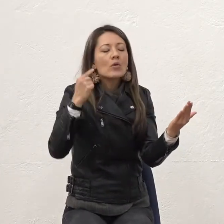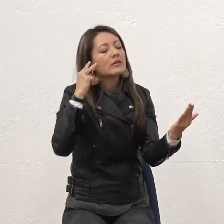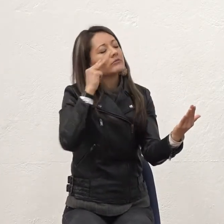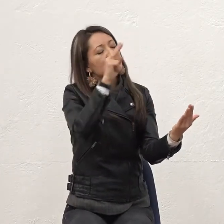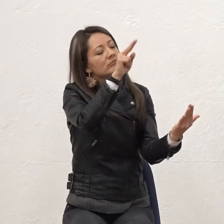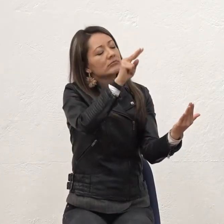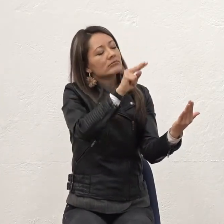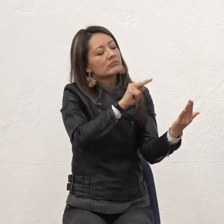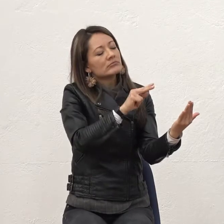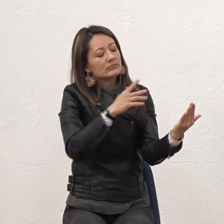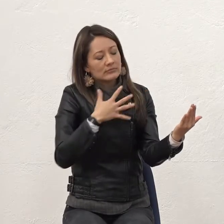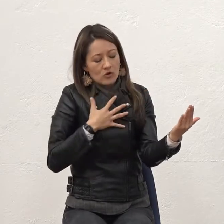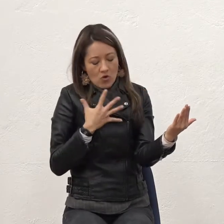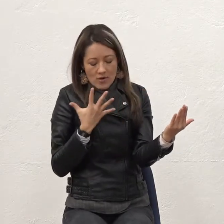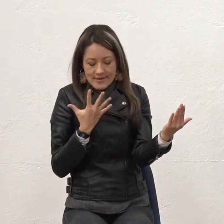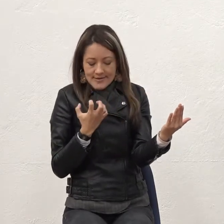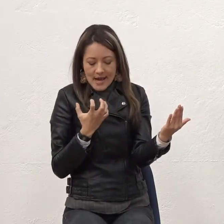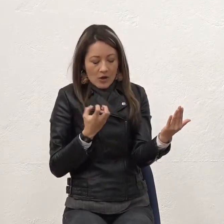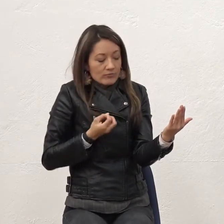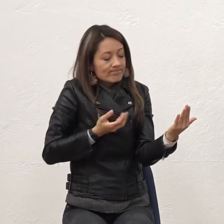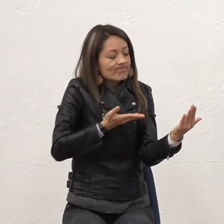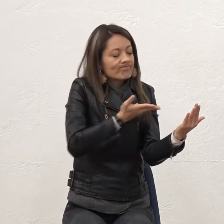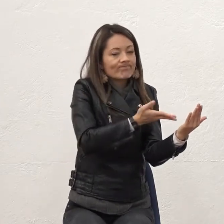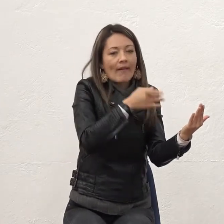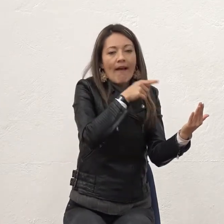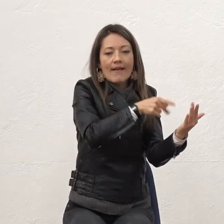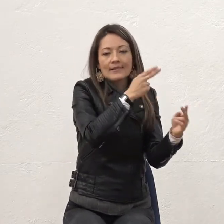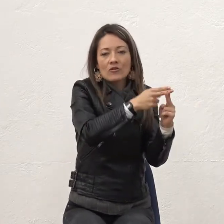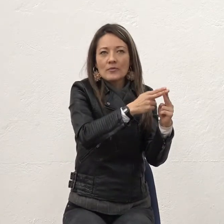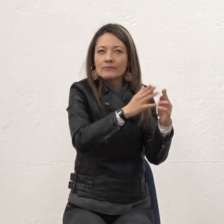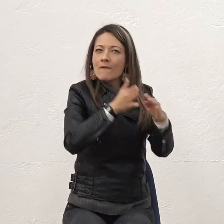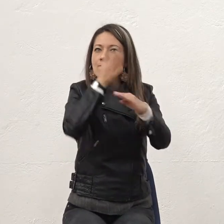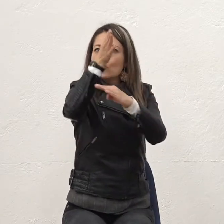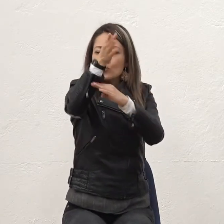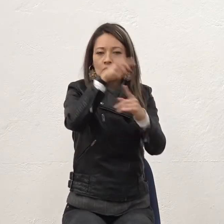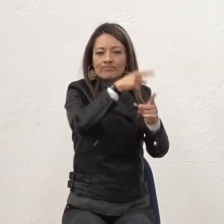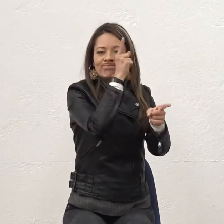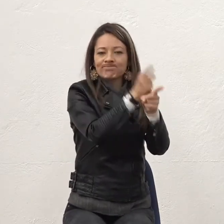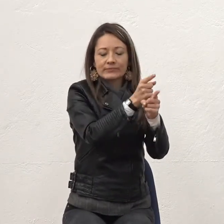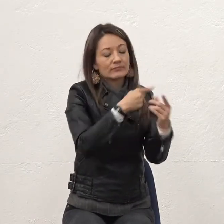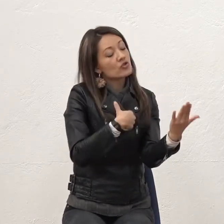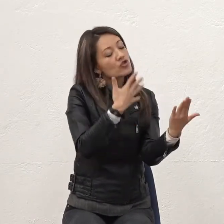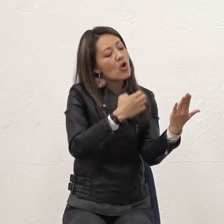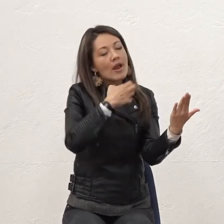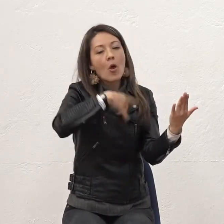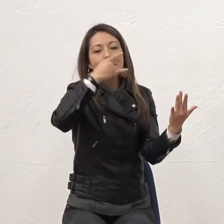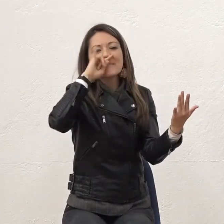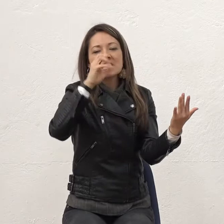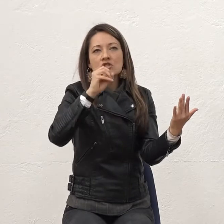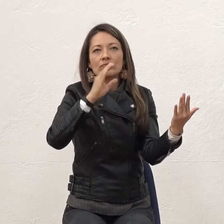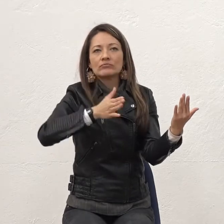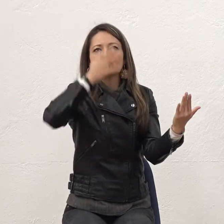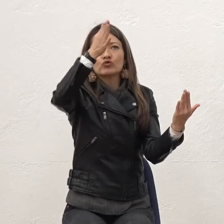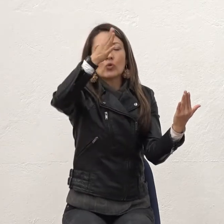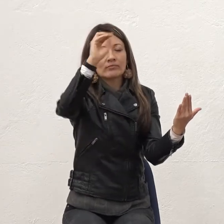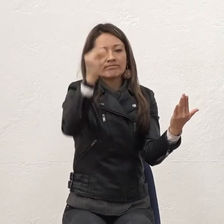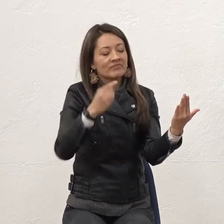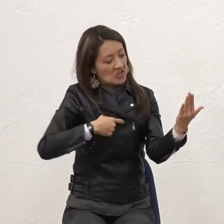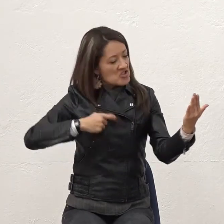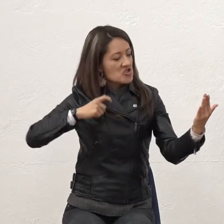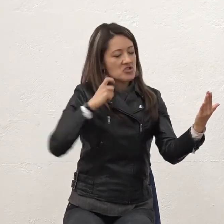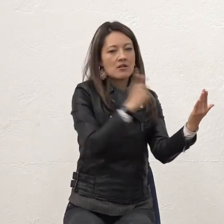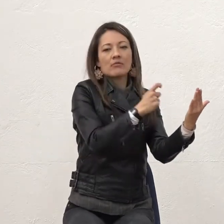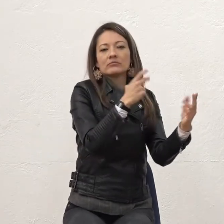con el deseo de los padres hacia ese niño recién nacido. O sea, yo quiero que mi niño sea.